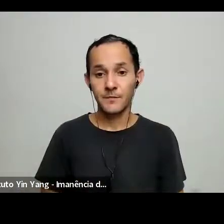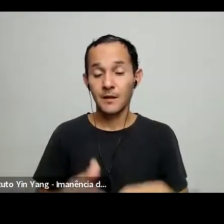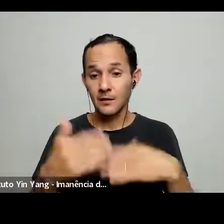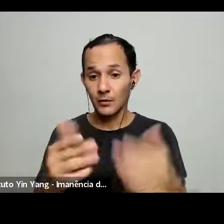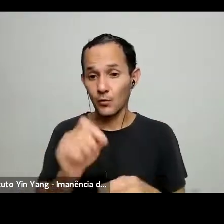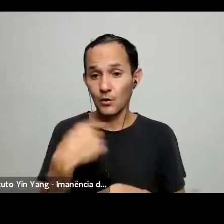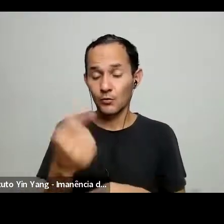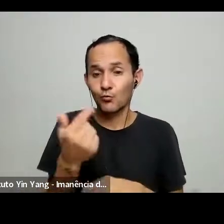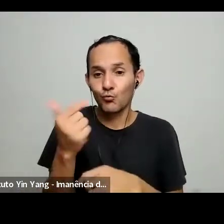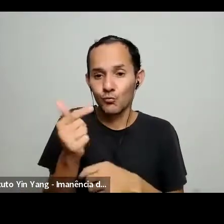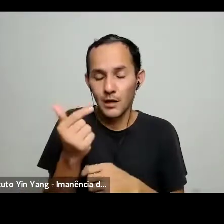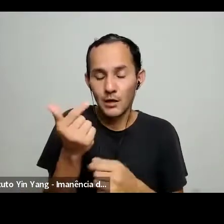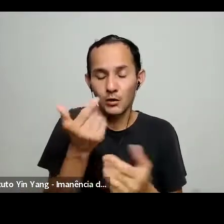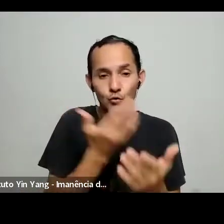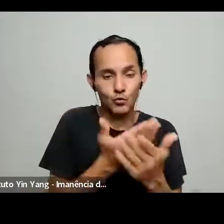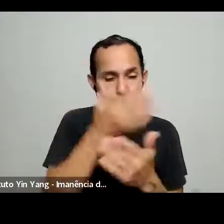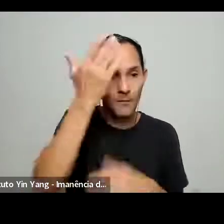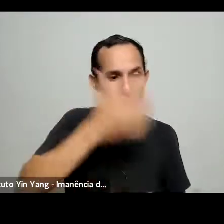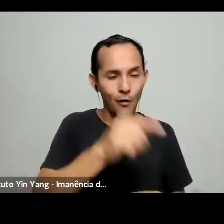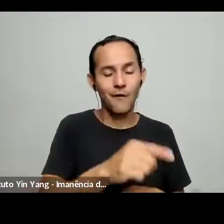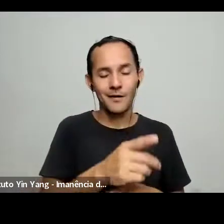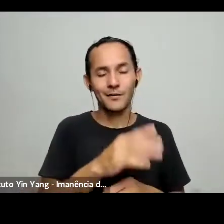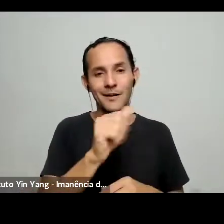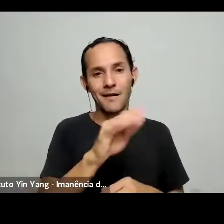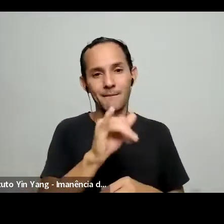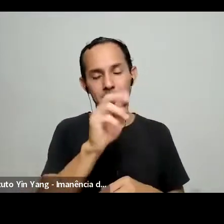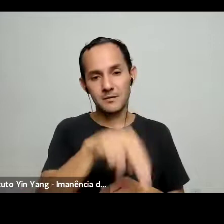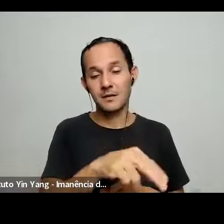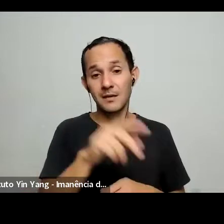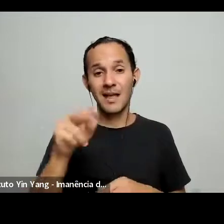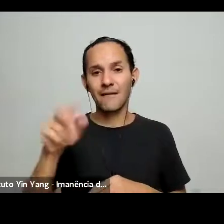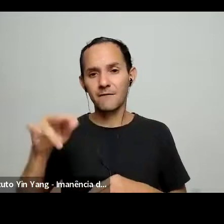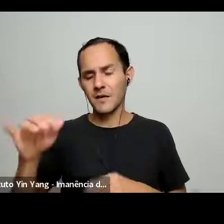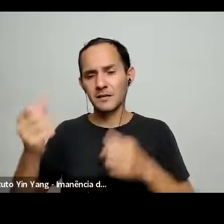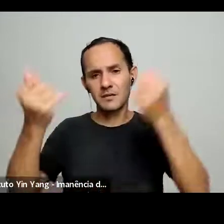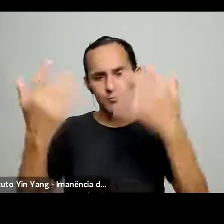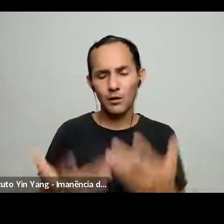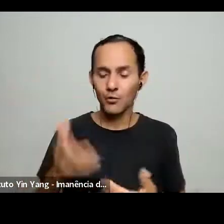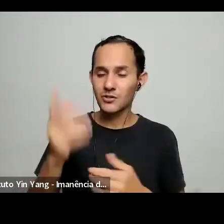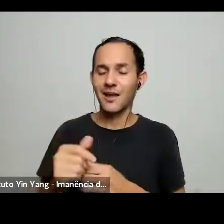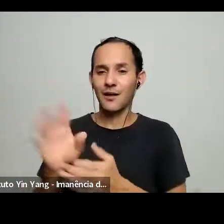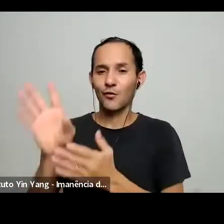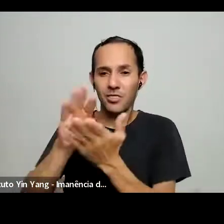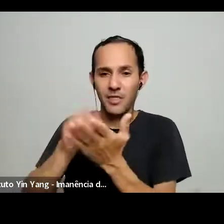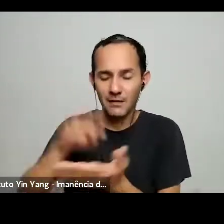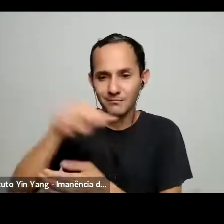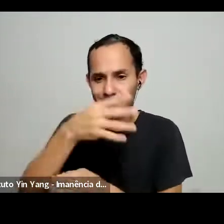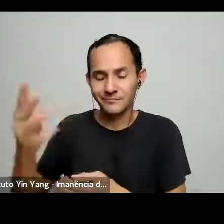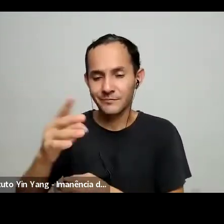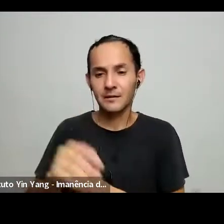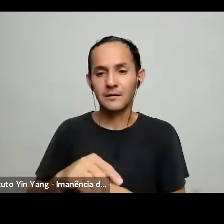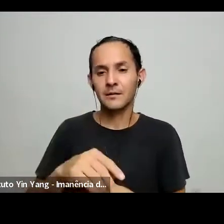gente não tem o estudo do Cabizim, que vai demorar mais tempo, esses dados que a Vânia levantou, depois, né, apurando